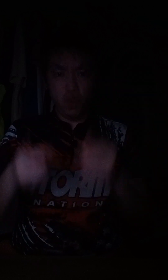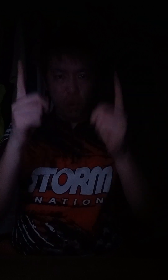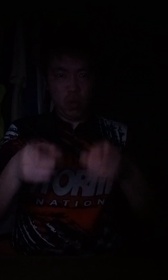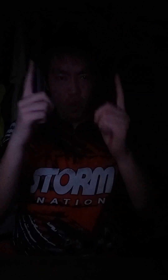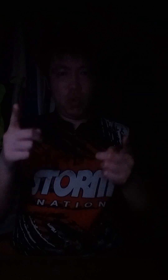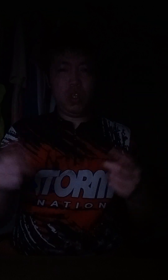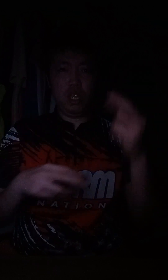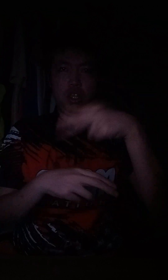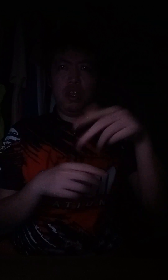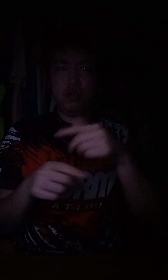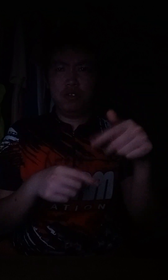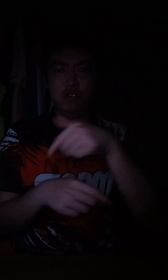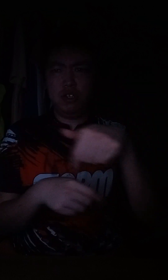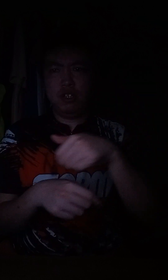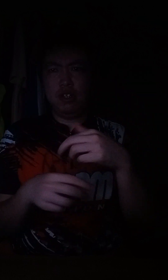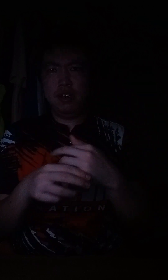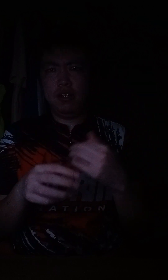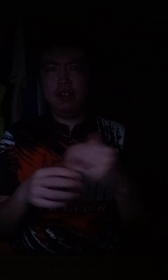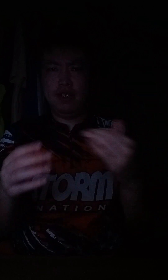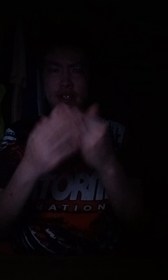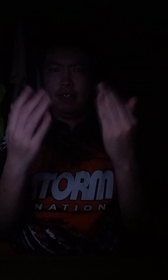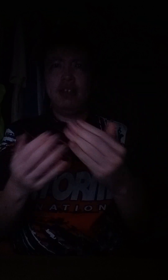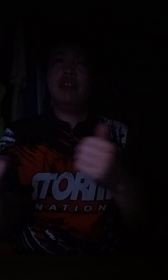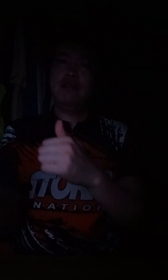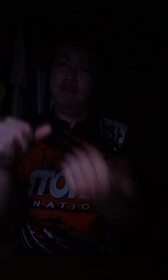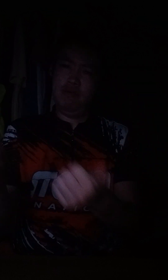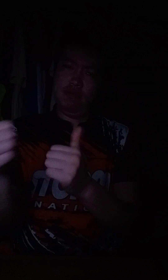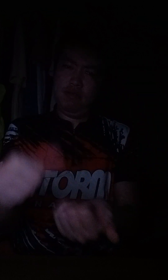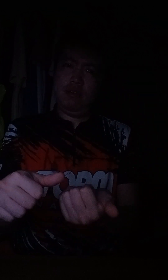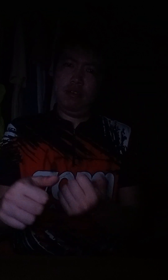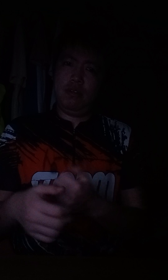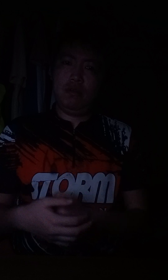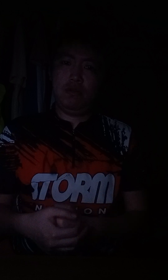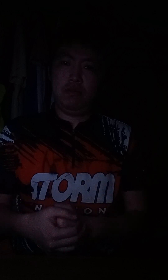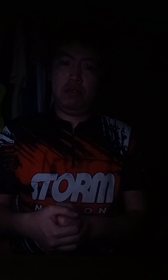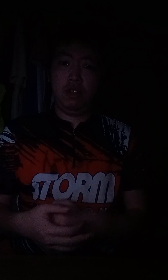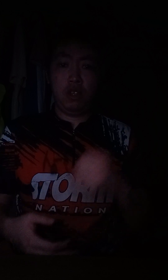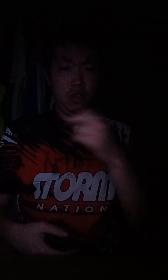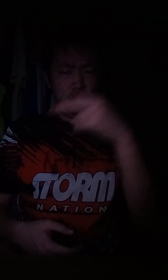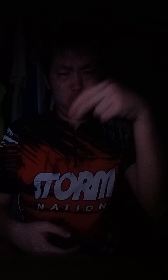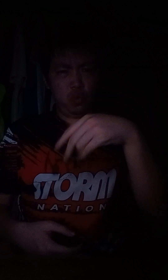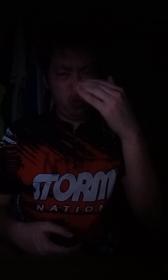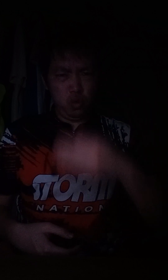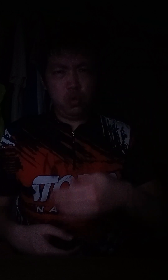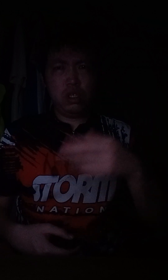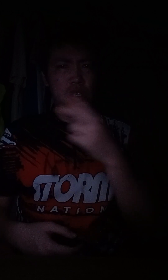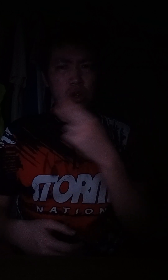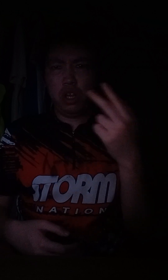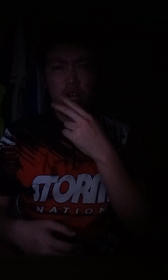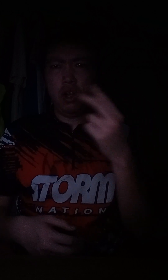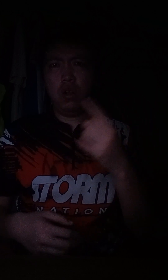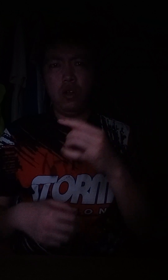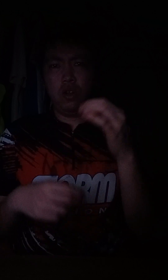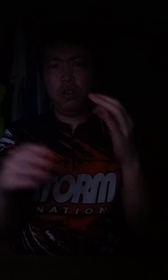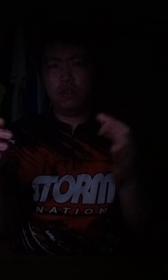30대 SUV 운전자가 그 자리에서 숨졌습니다. 경찰은 면허 취소 수준의 만취 상태로 승용차를